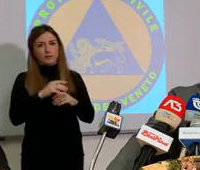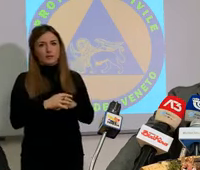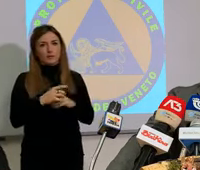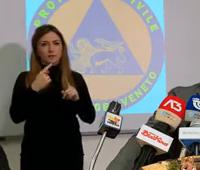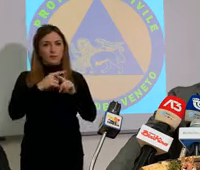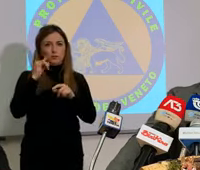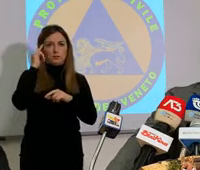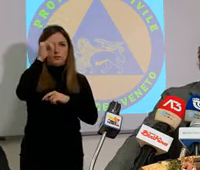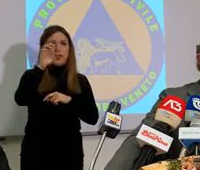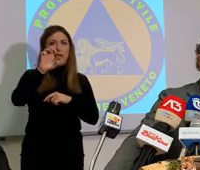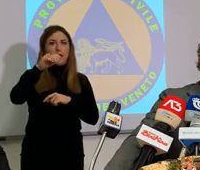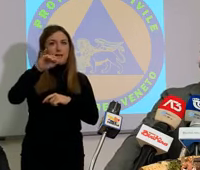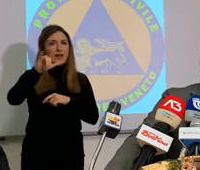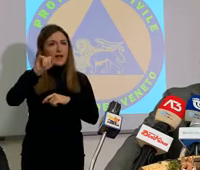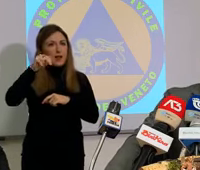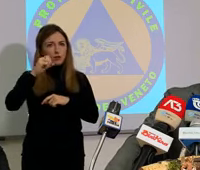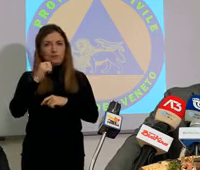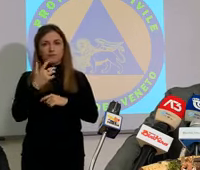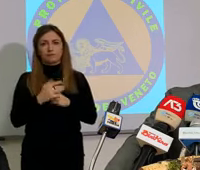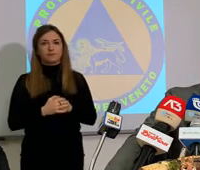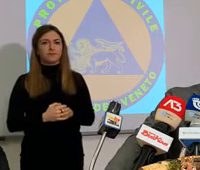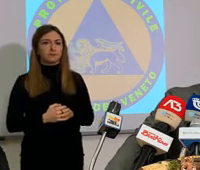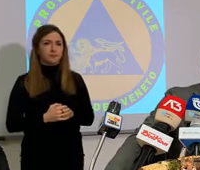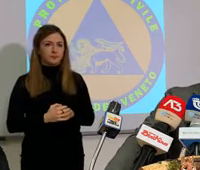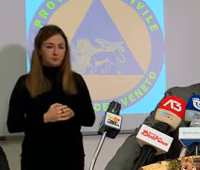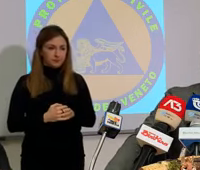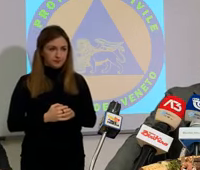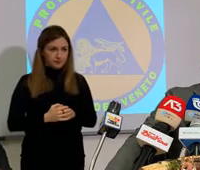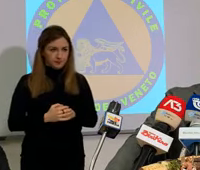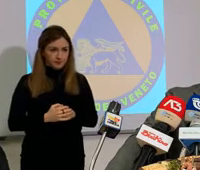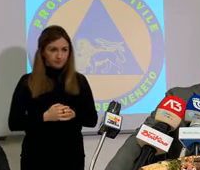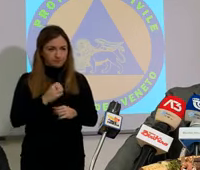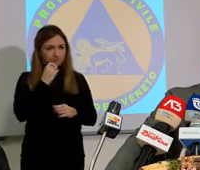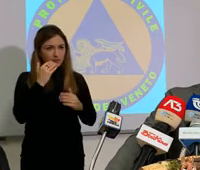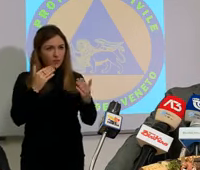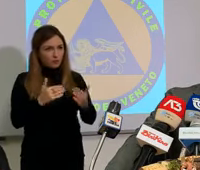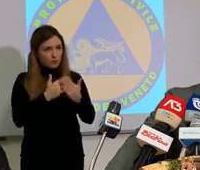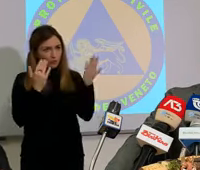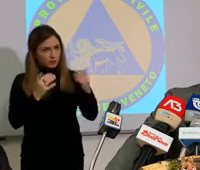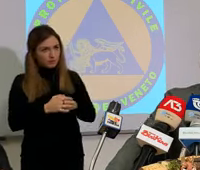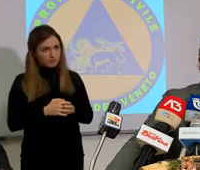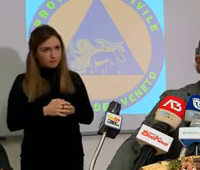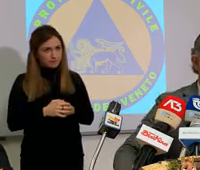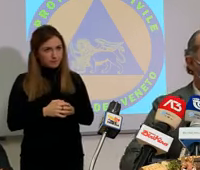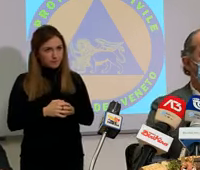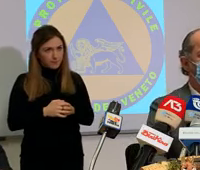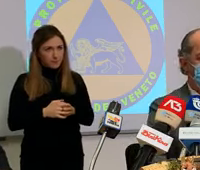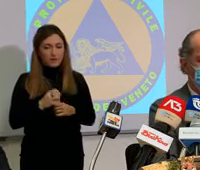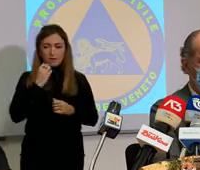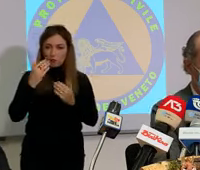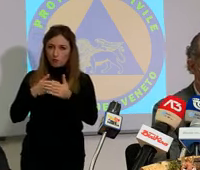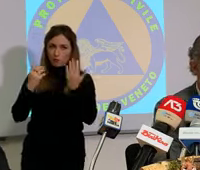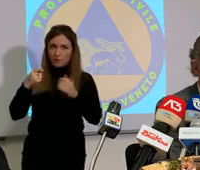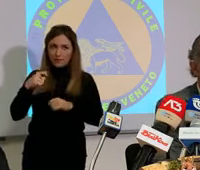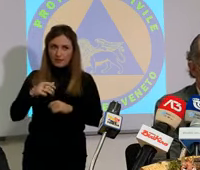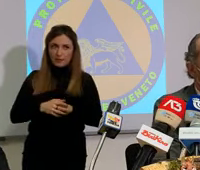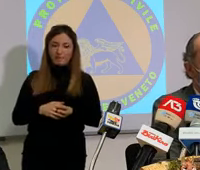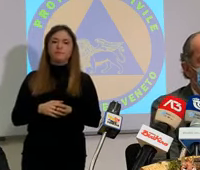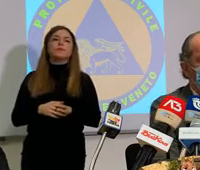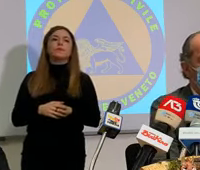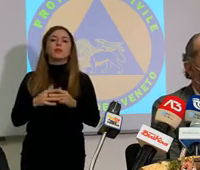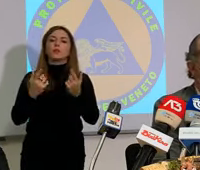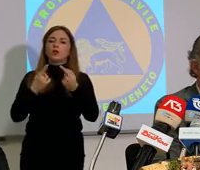emiliano emiliano scusa ma ti metti sempre dire buongiorno si buongiorno presidente mi scusi a proposito di